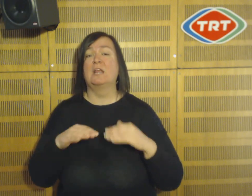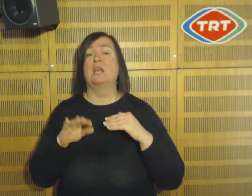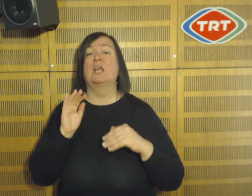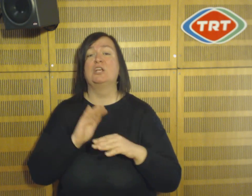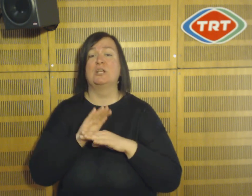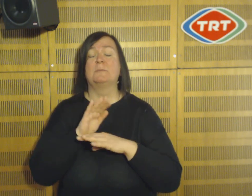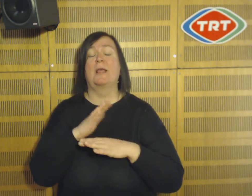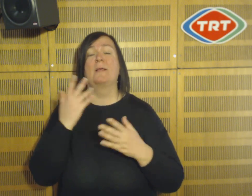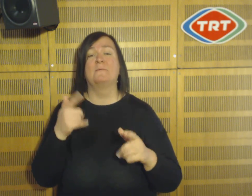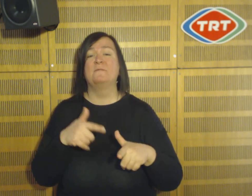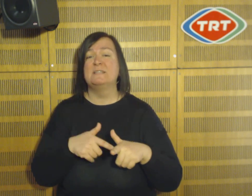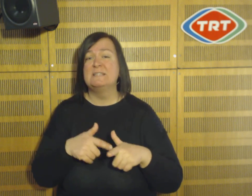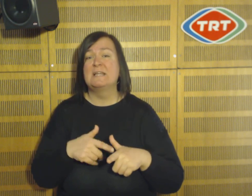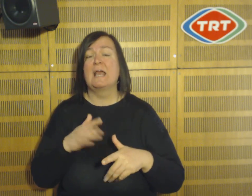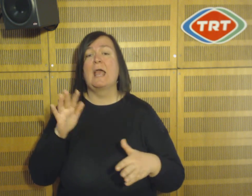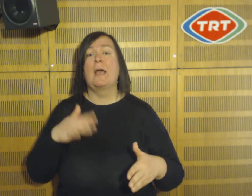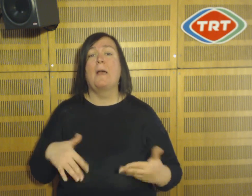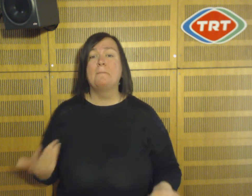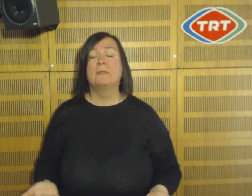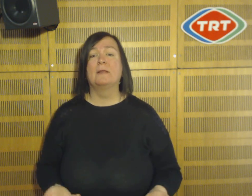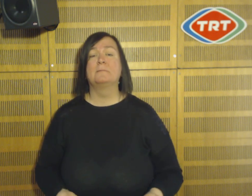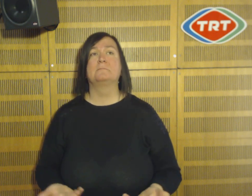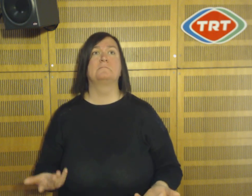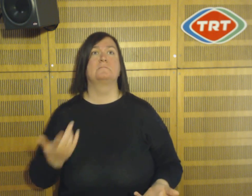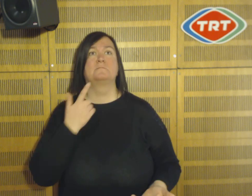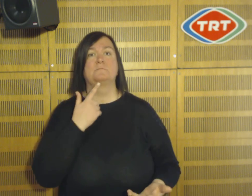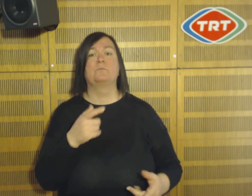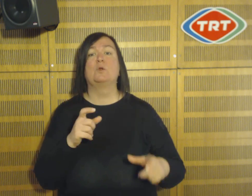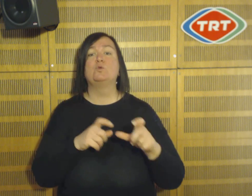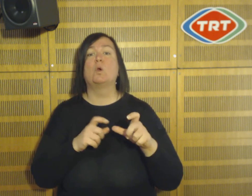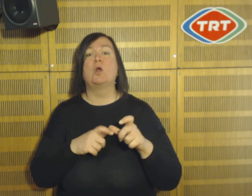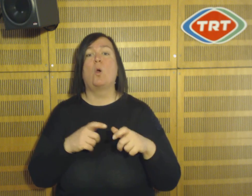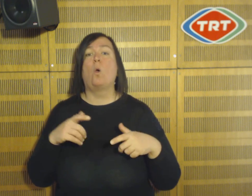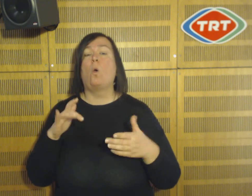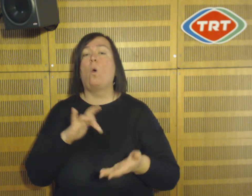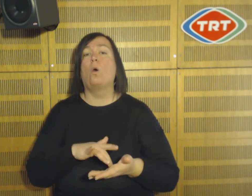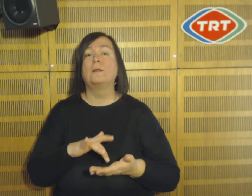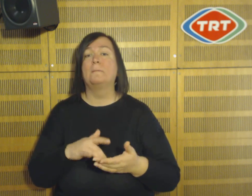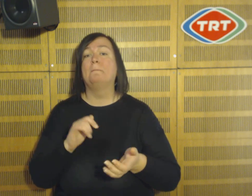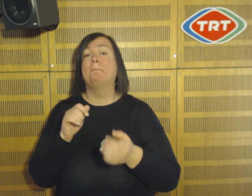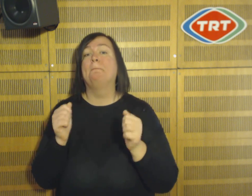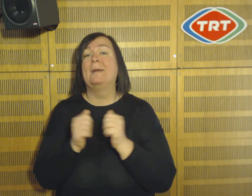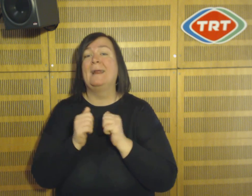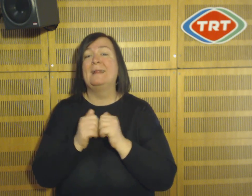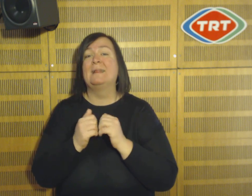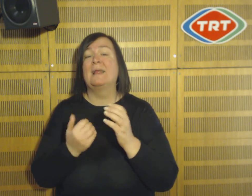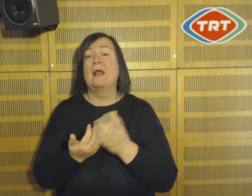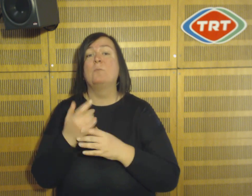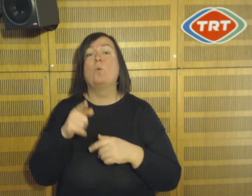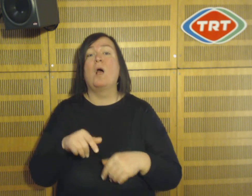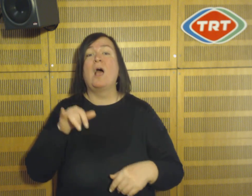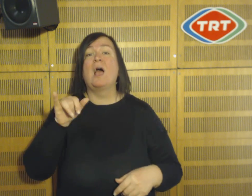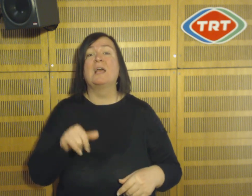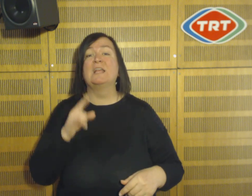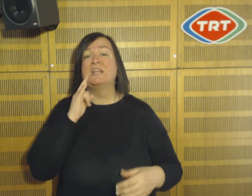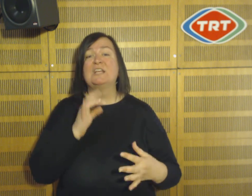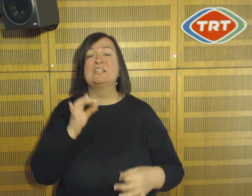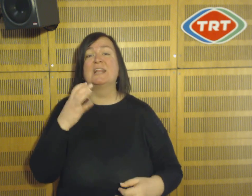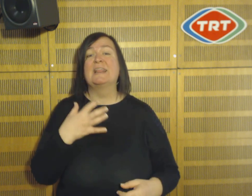fiziki hem de Eee ne denir işte sosyal ortamları birlikte yaratmaları ve bu hakların kişilerin kendi kendilerinin